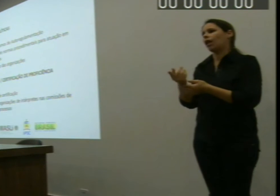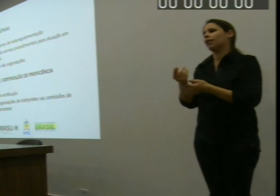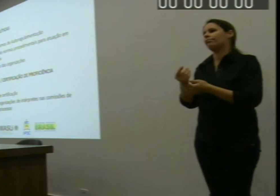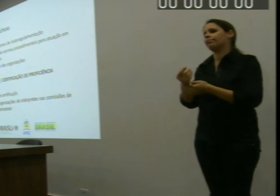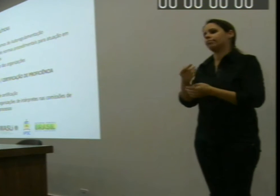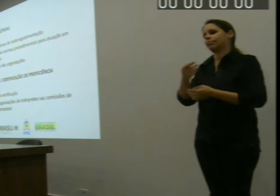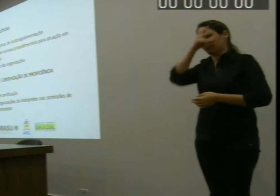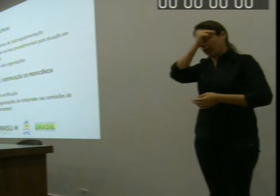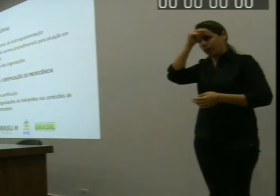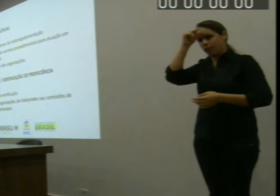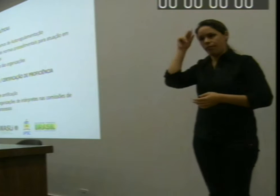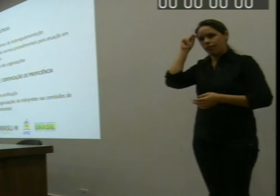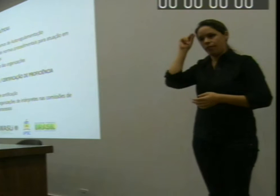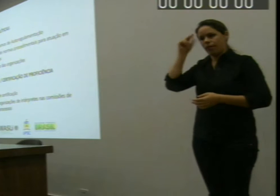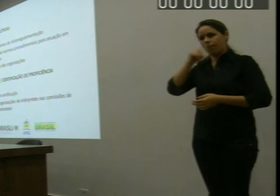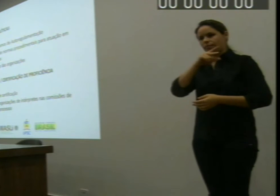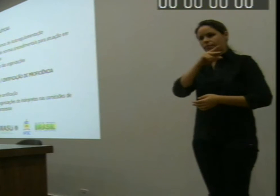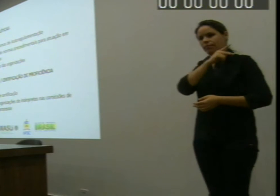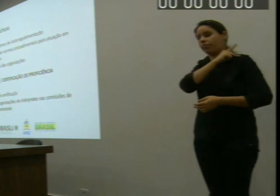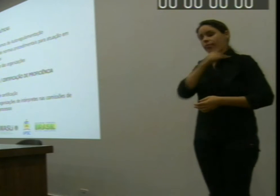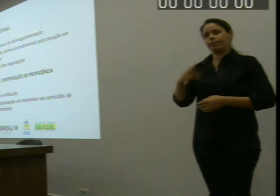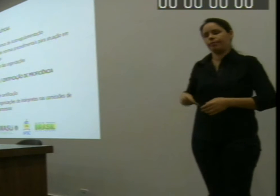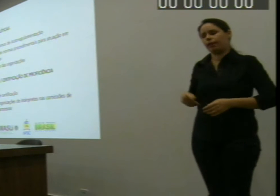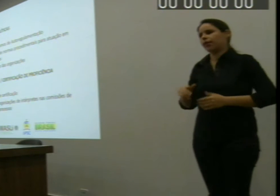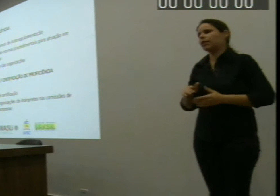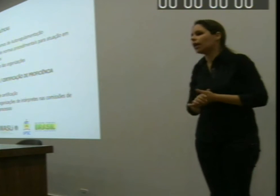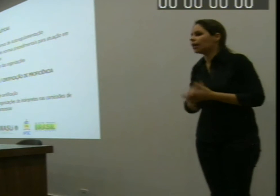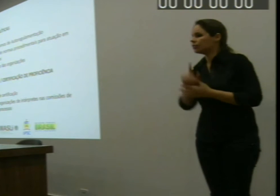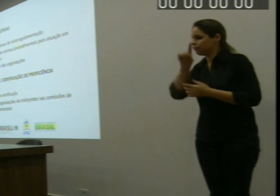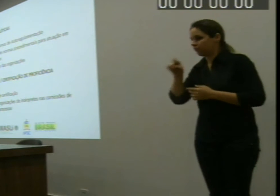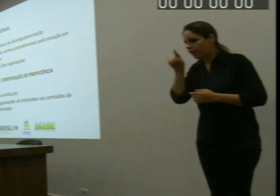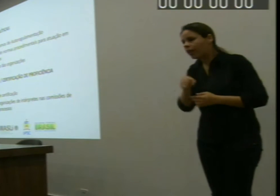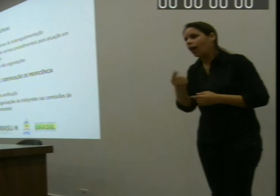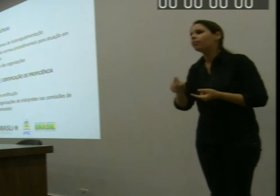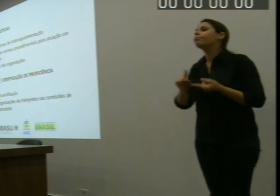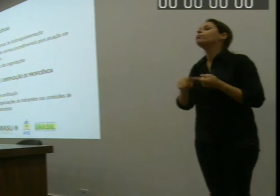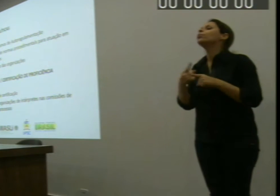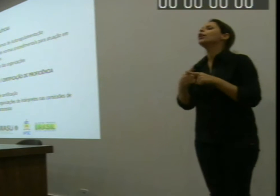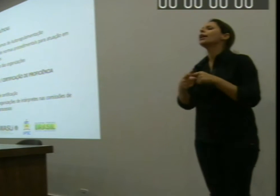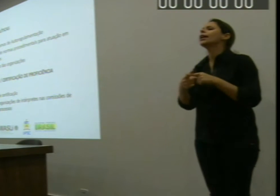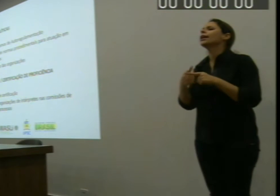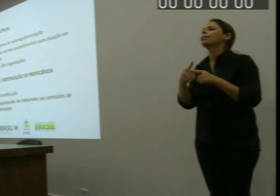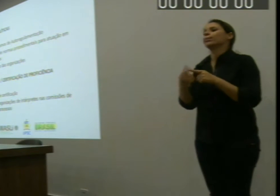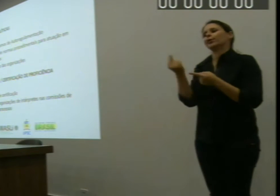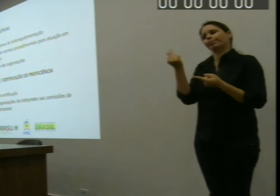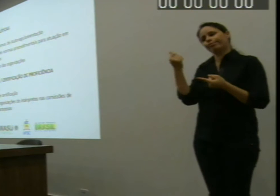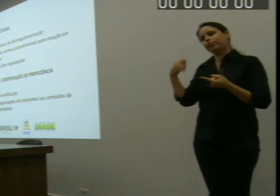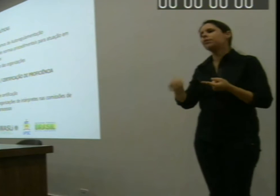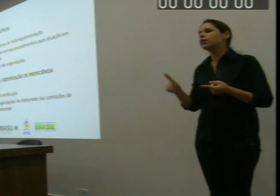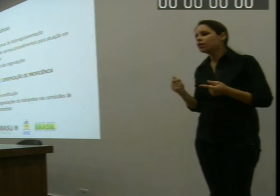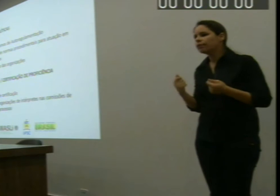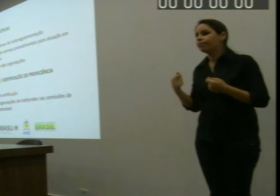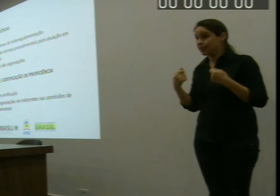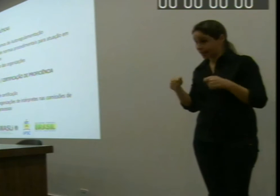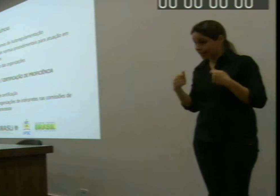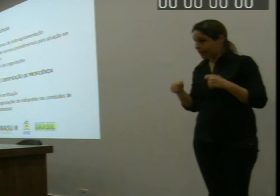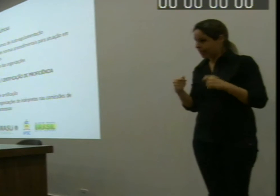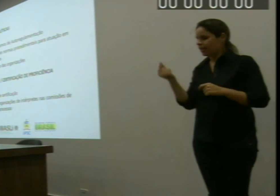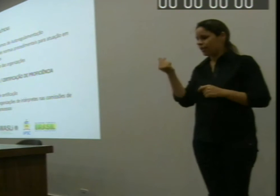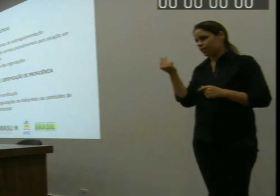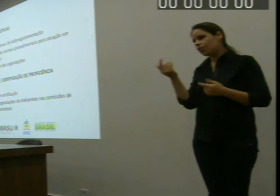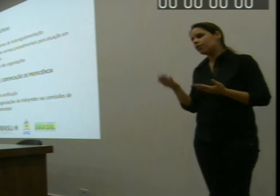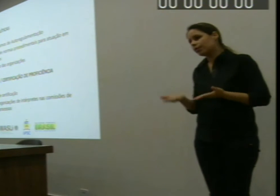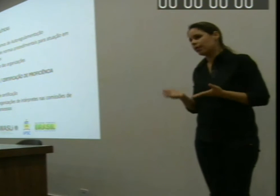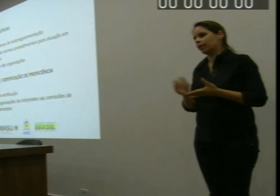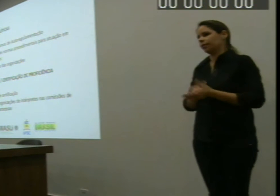de sinais isso tem uma razão tem um motivo né primeiro gasto público você criar uma autarquia porque os